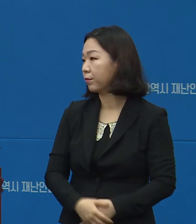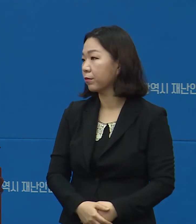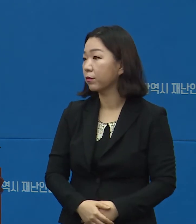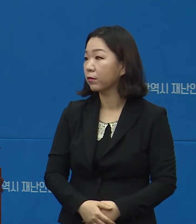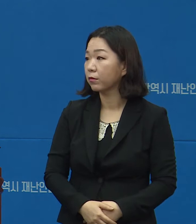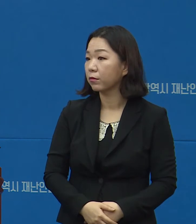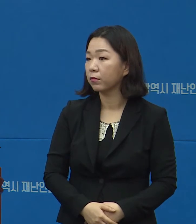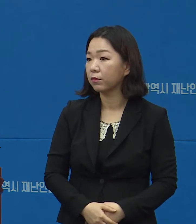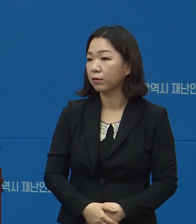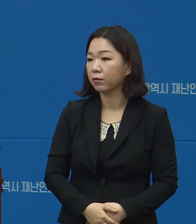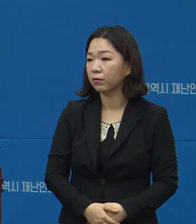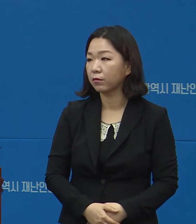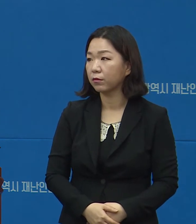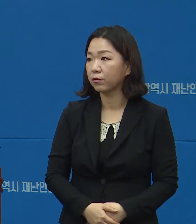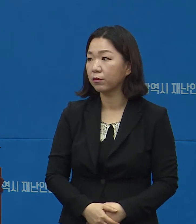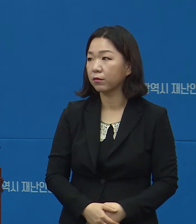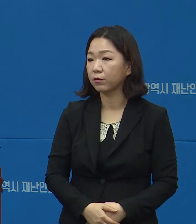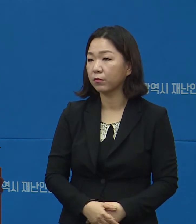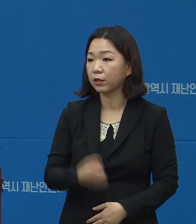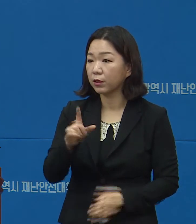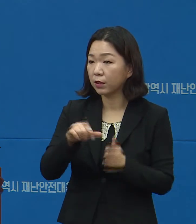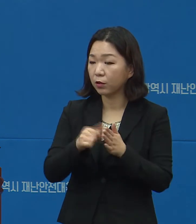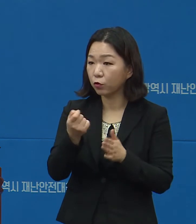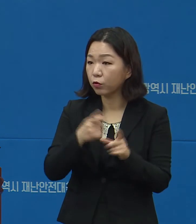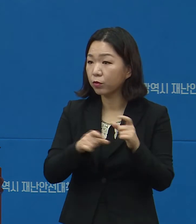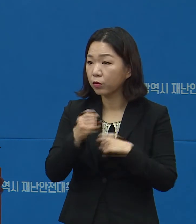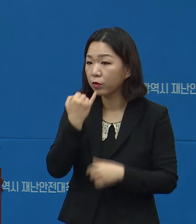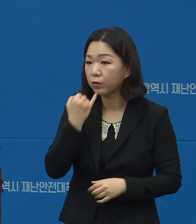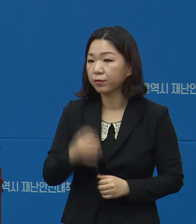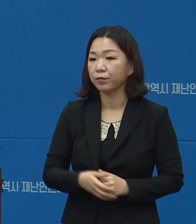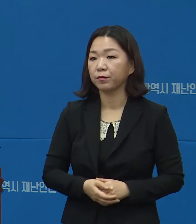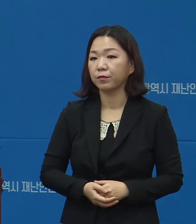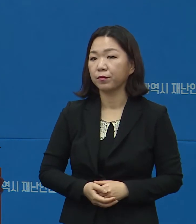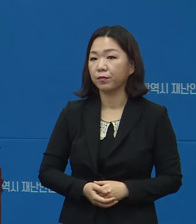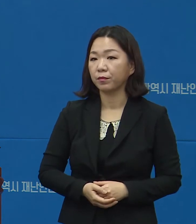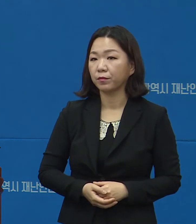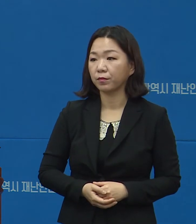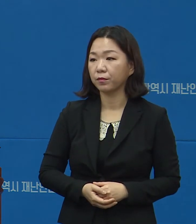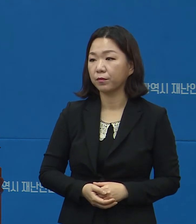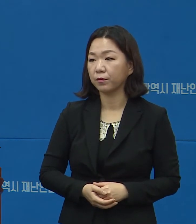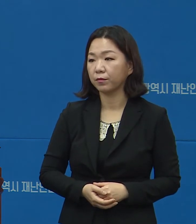마치도록 하겠습니다. 아니요, 조금 더 시간이 아직 있으니까 하세요. 예.